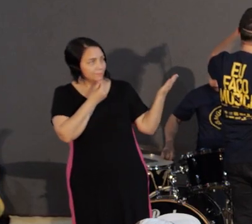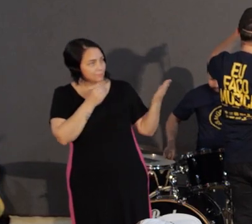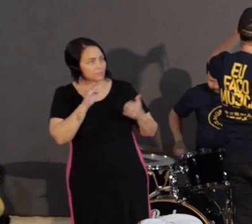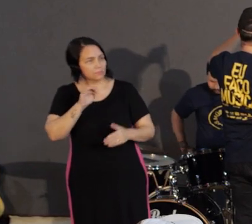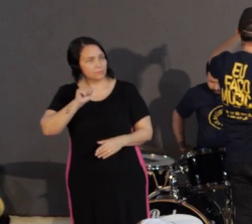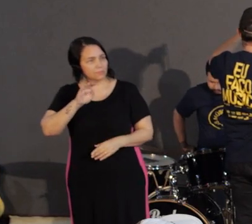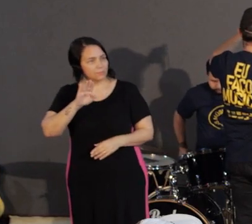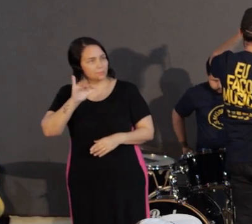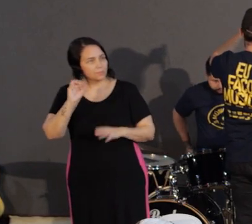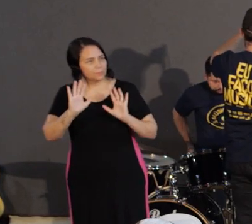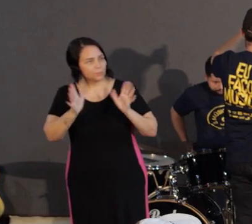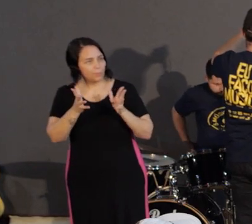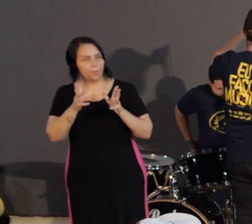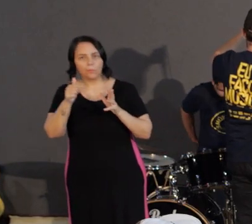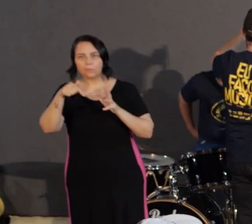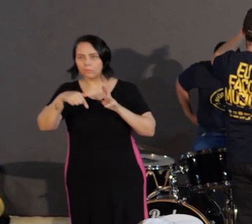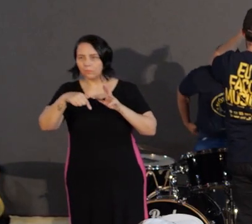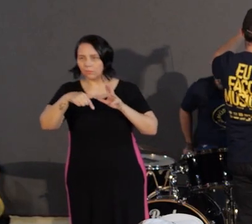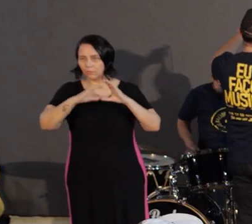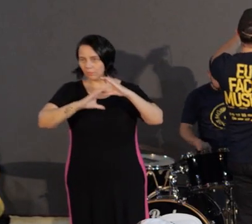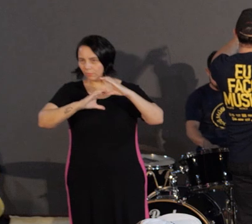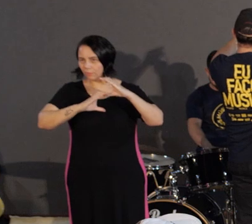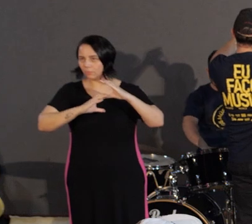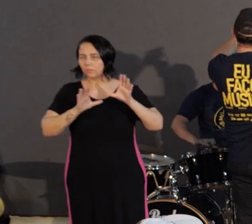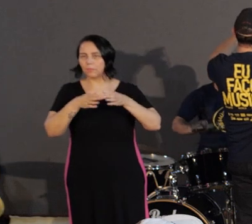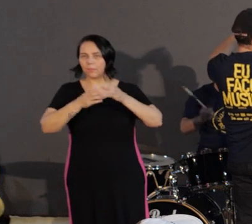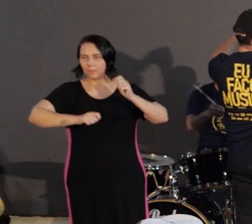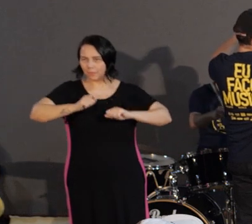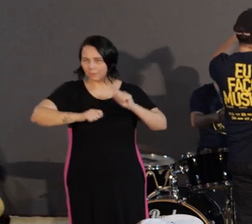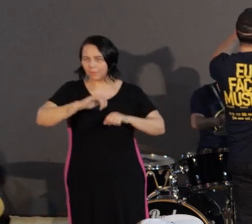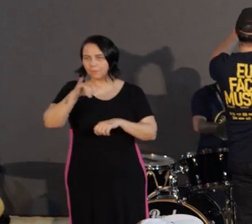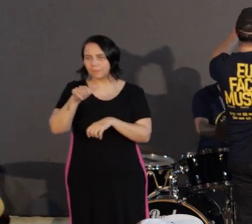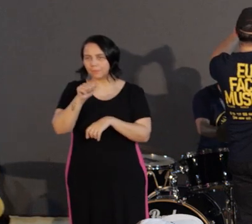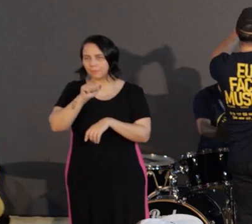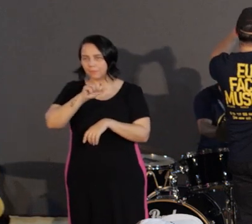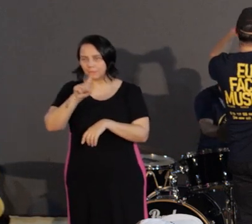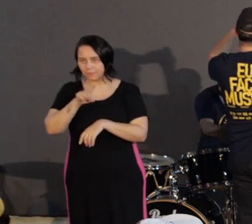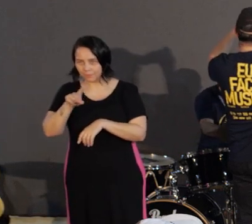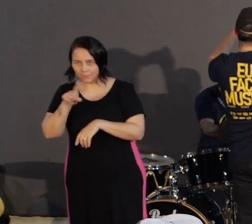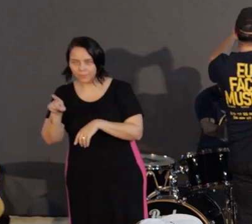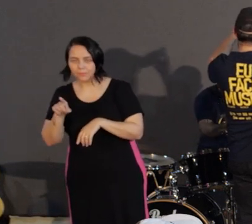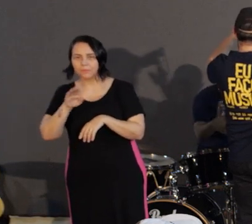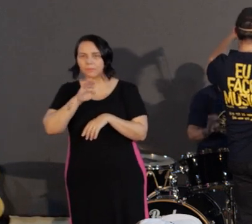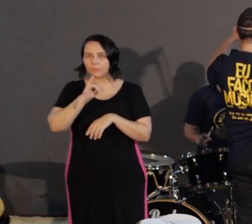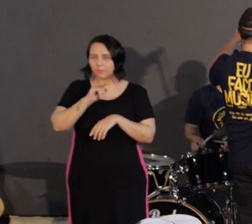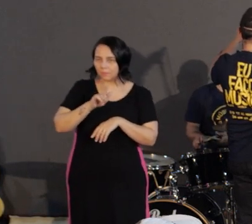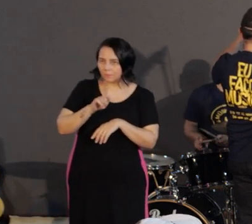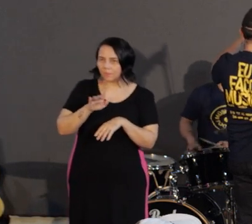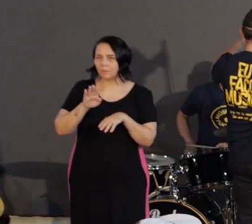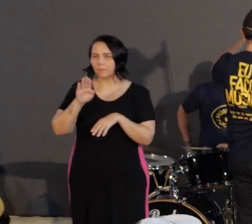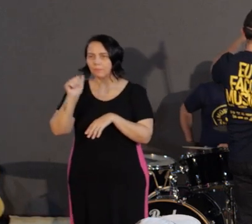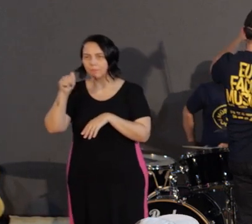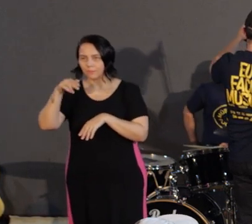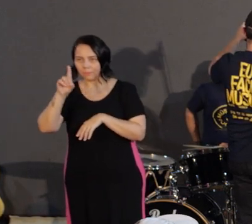já toca em algumas formações aqui na nossa Scar Jazz Big Band, ele já toca também, tem um trio de música instrumental, então o pessoal